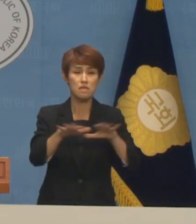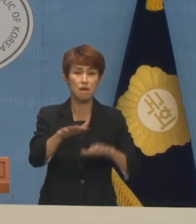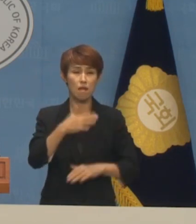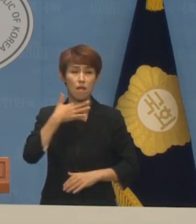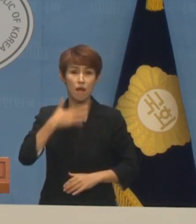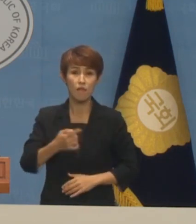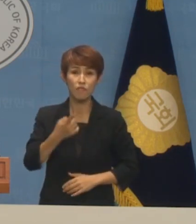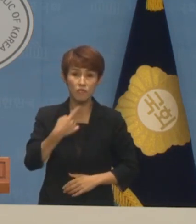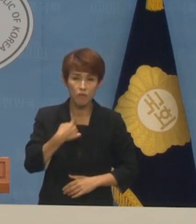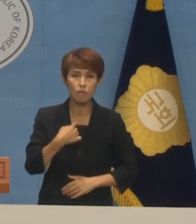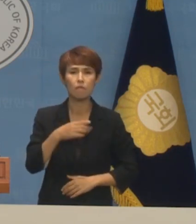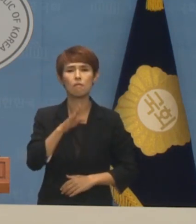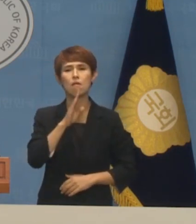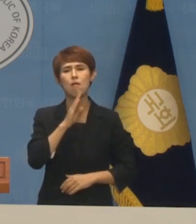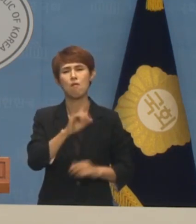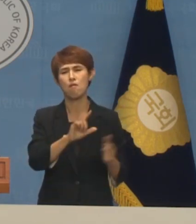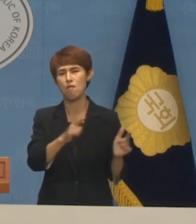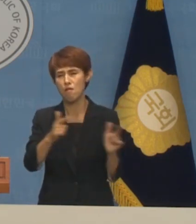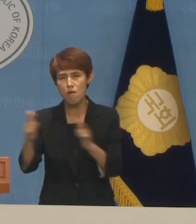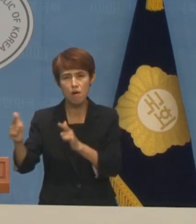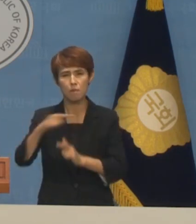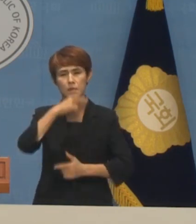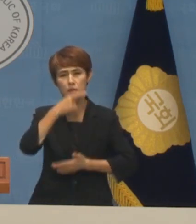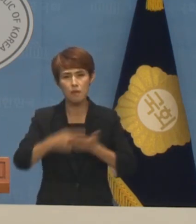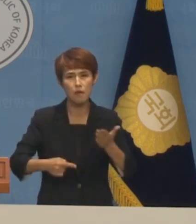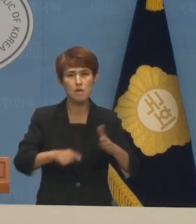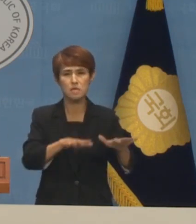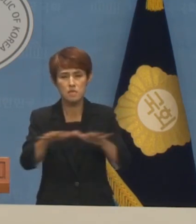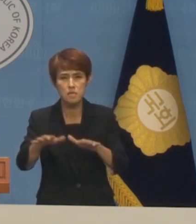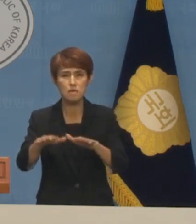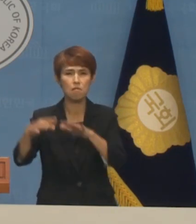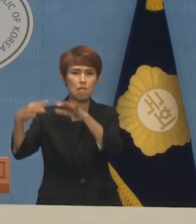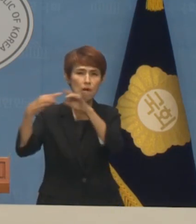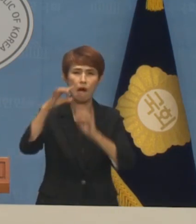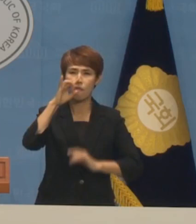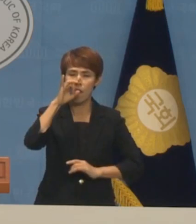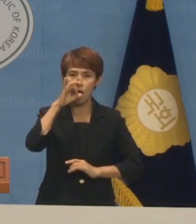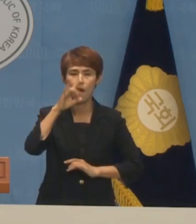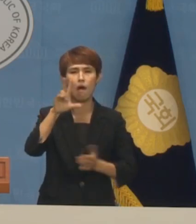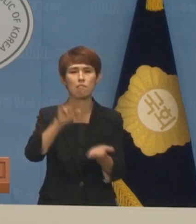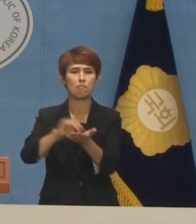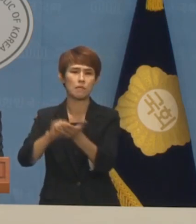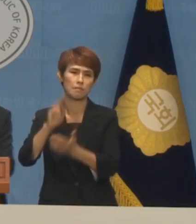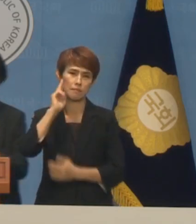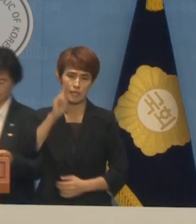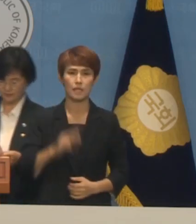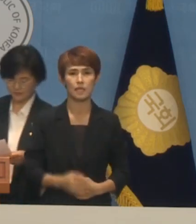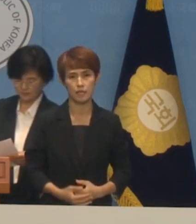손상, 통신 두절 등 막대한 피해가 예상되므로 대비가 필요합니다.